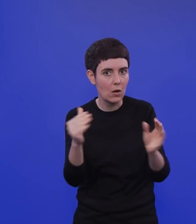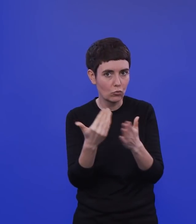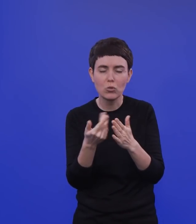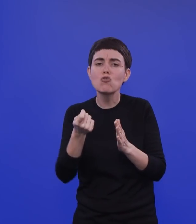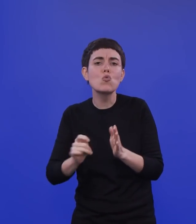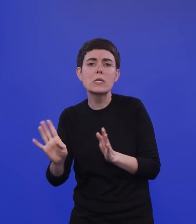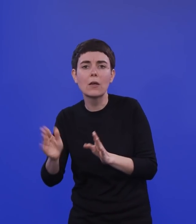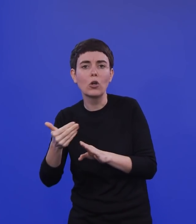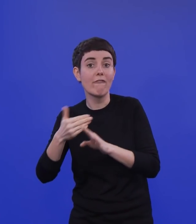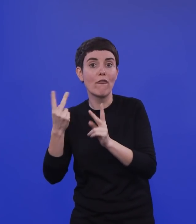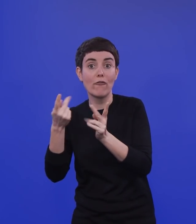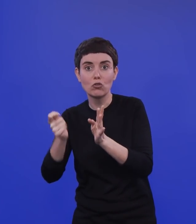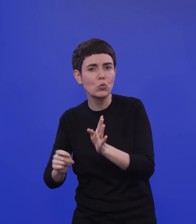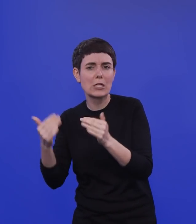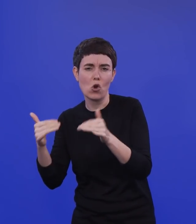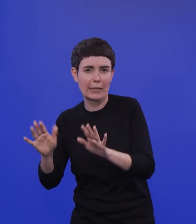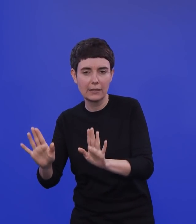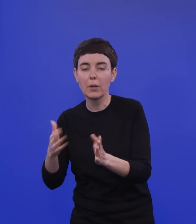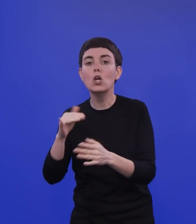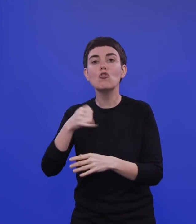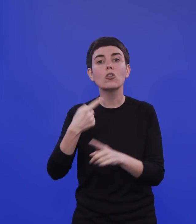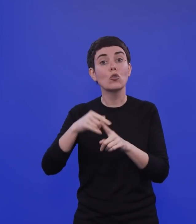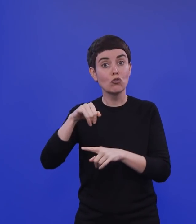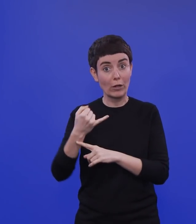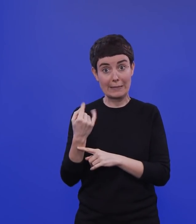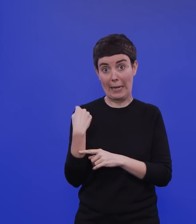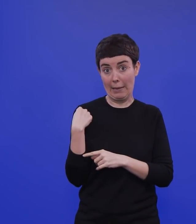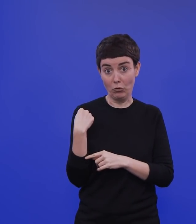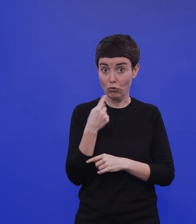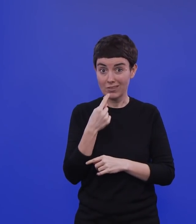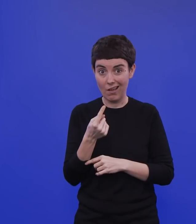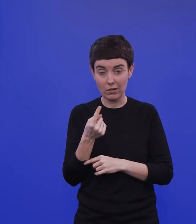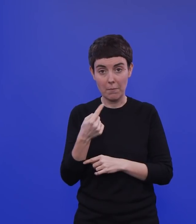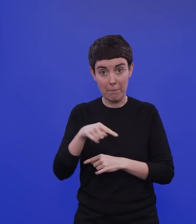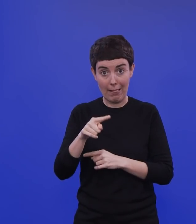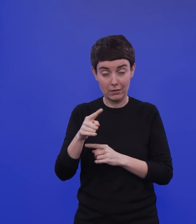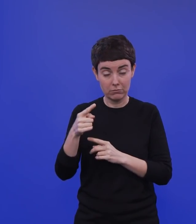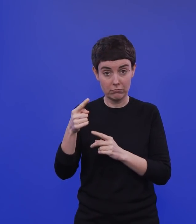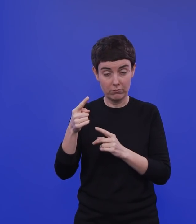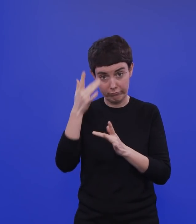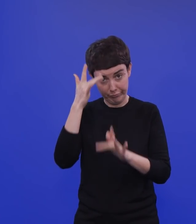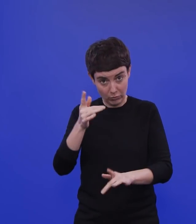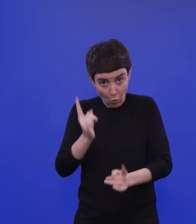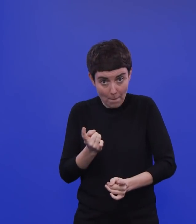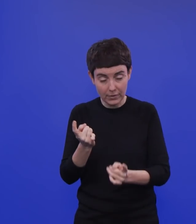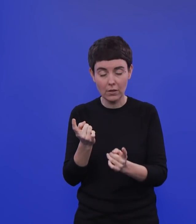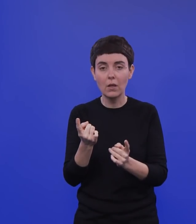nicht in vorveröffentlichten Studien veröffentlicht. Also Johnson & Johnson haben wir vorhin angesprochen zum Beispiel. Die haben so eine Wirksamkeit von 85 Prozent